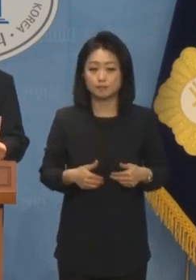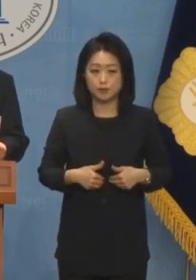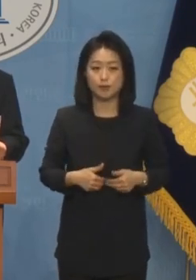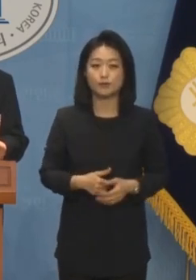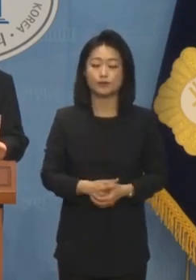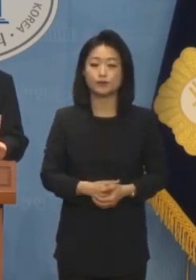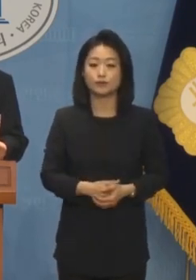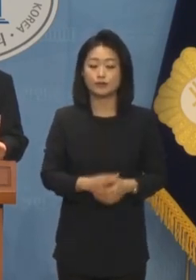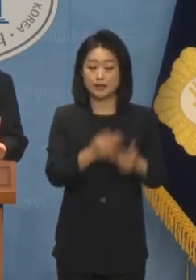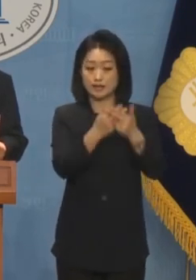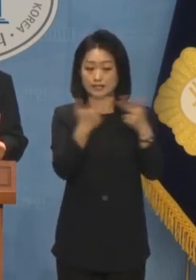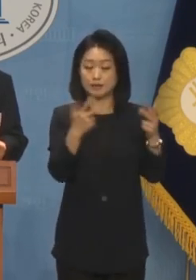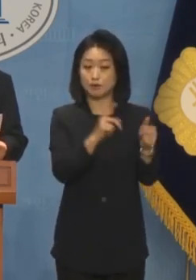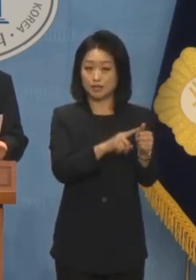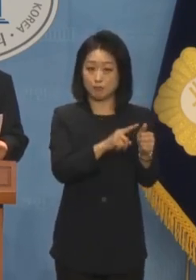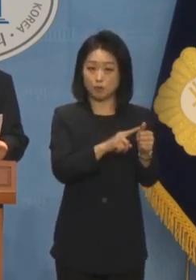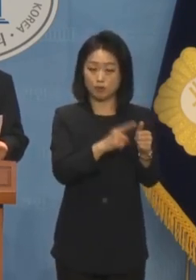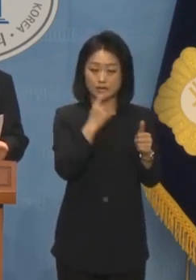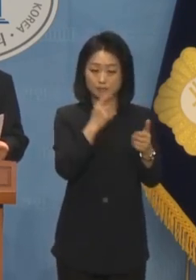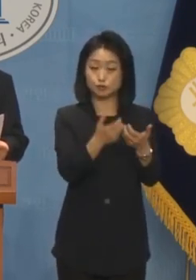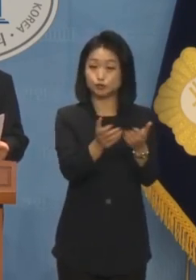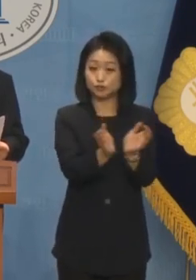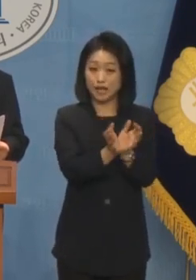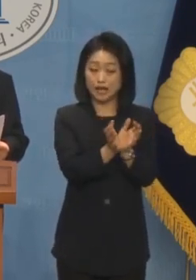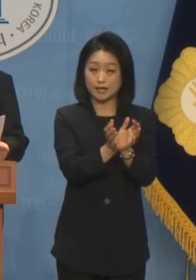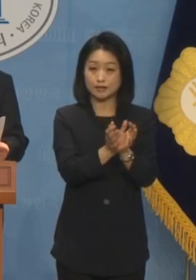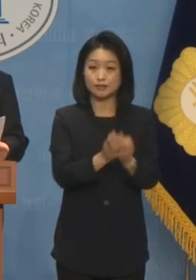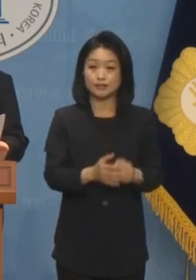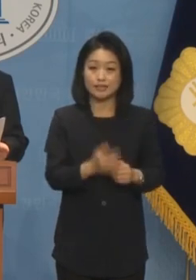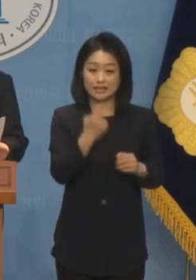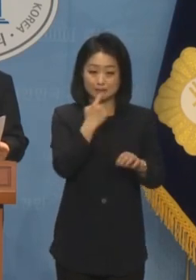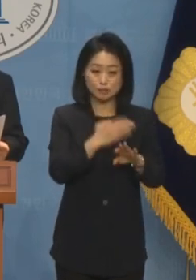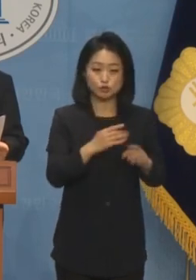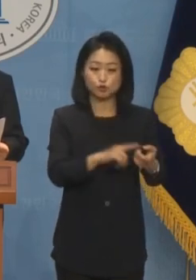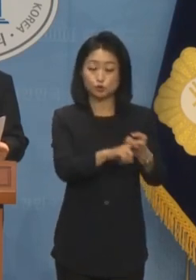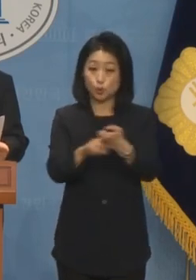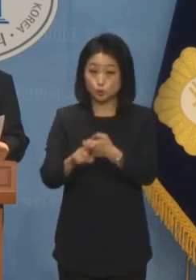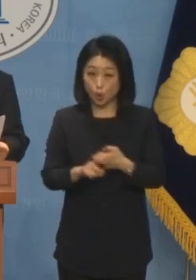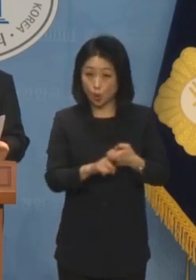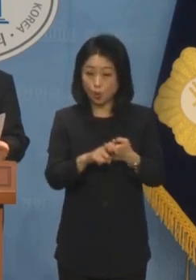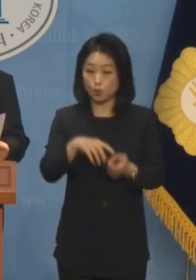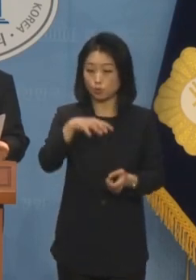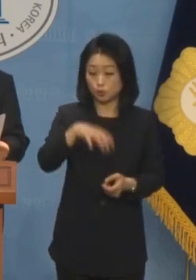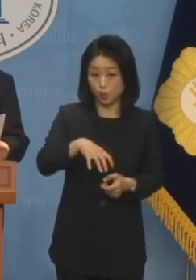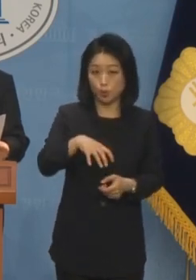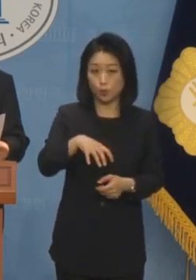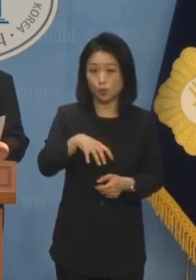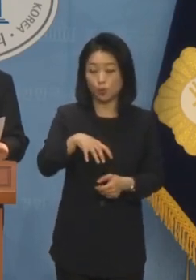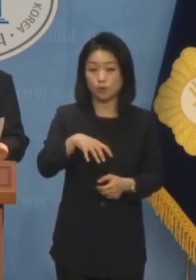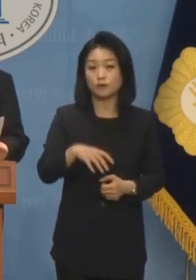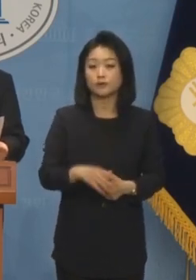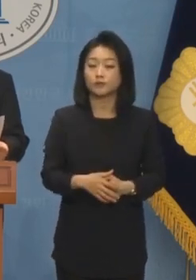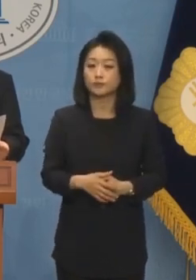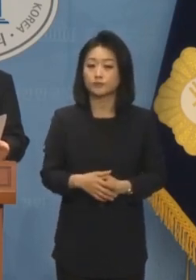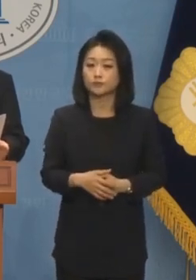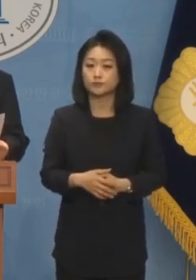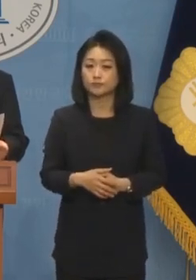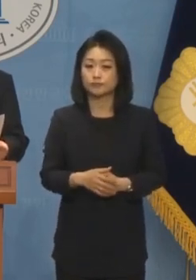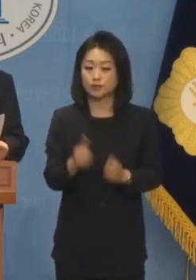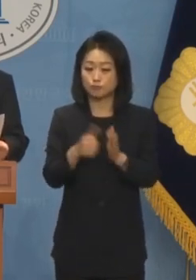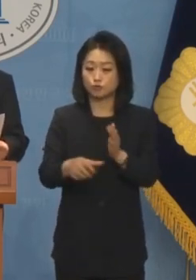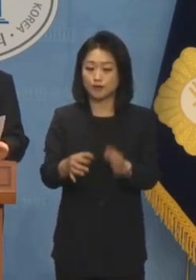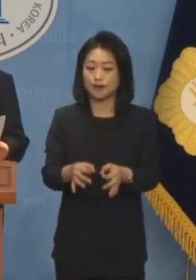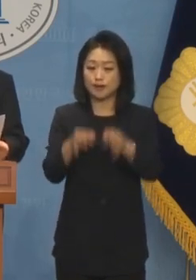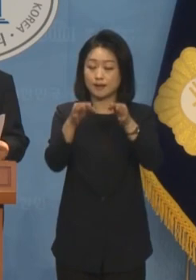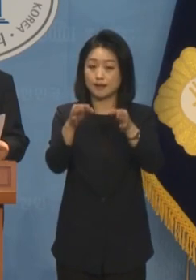이재명 대표와 민주당은 민주노총조차 사상 초유의